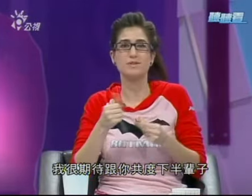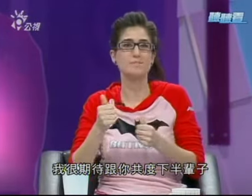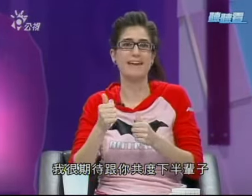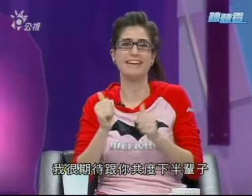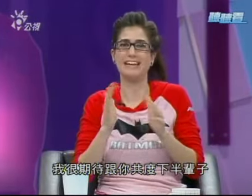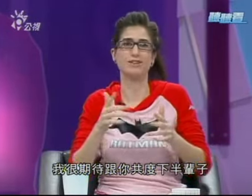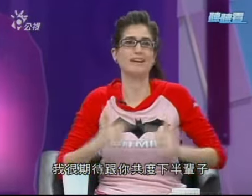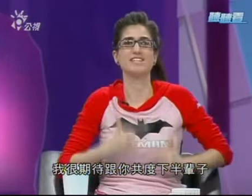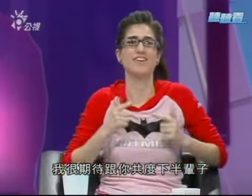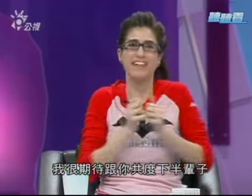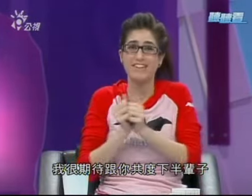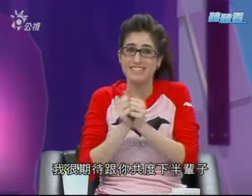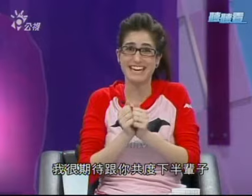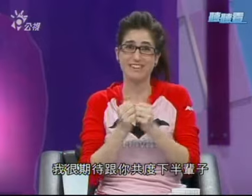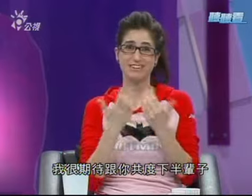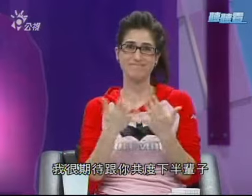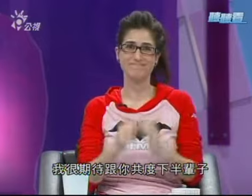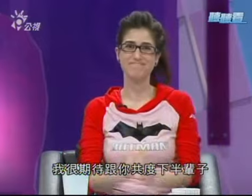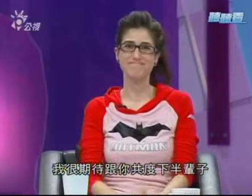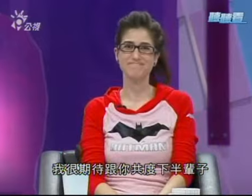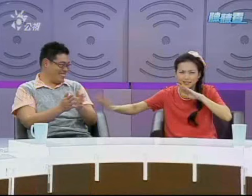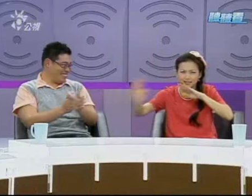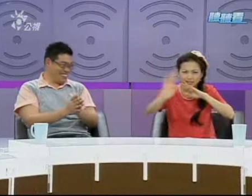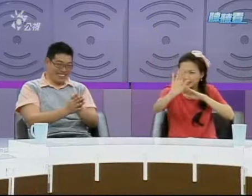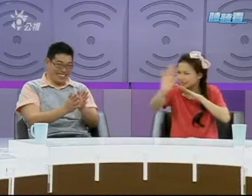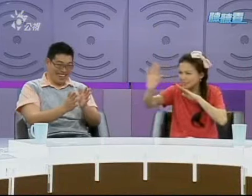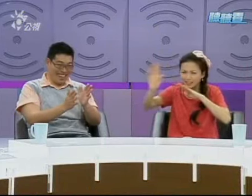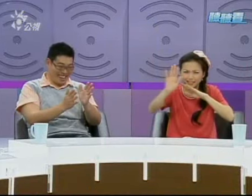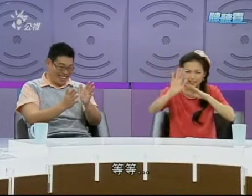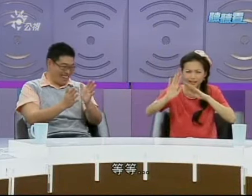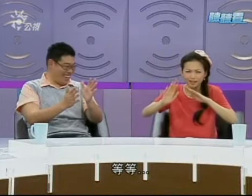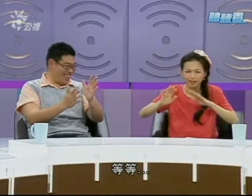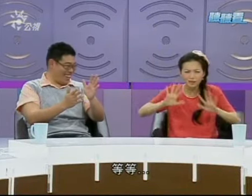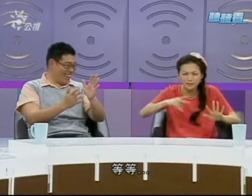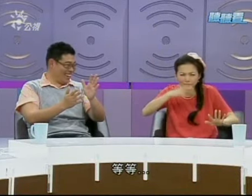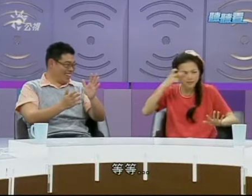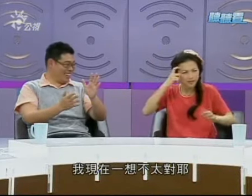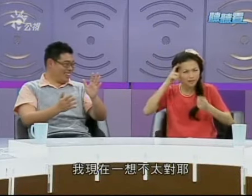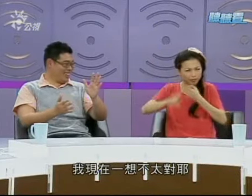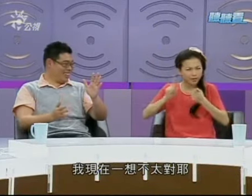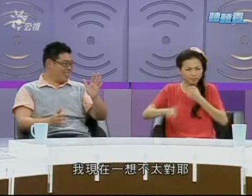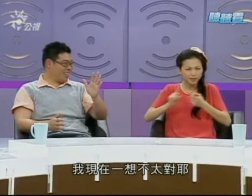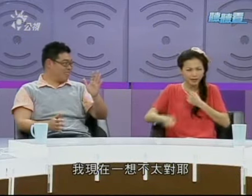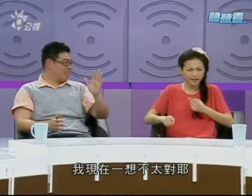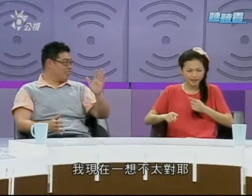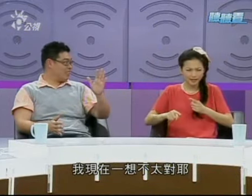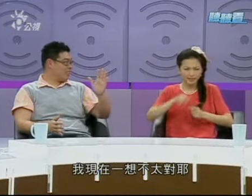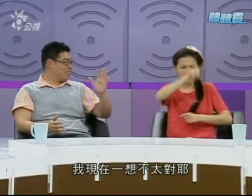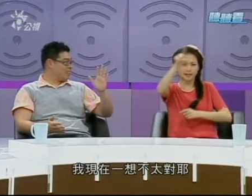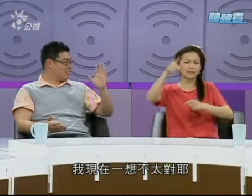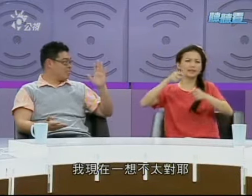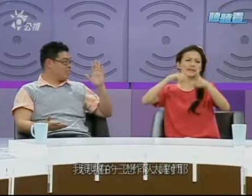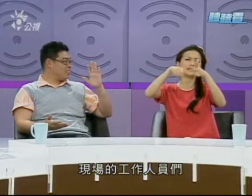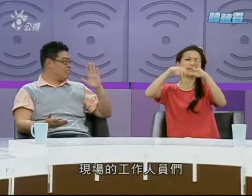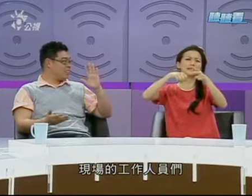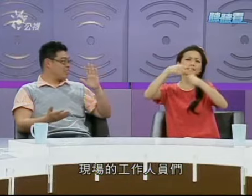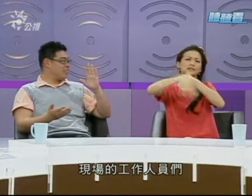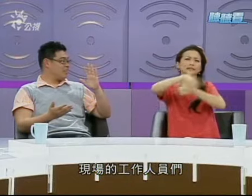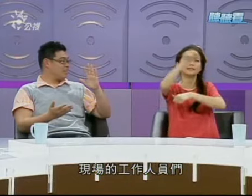spending the rest of our life together等等等等我现在一想不太对耶现场的工作人员